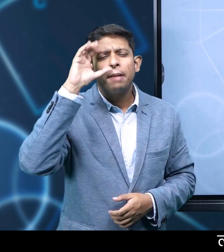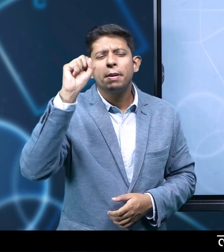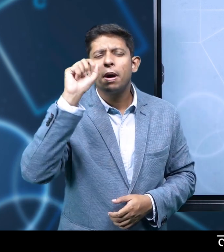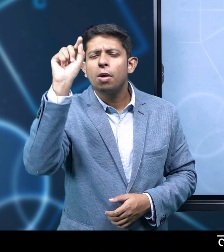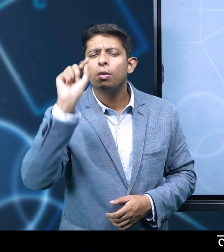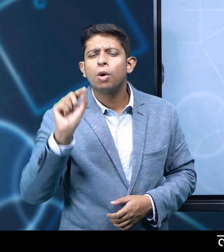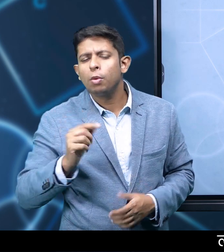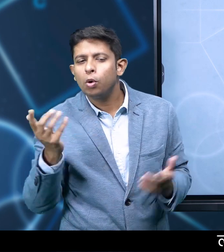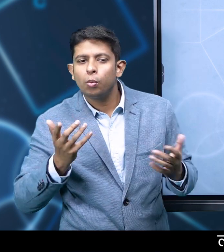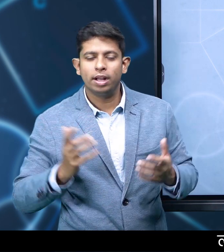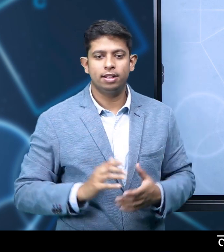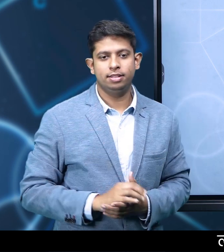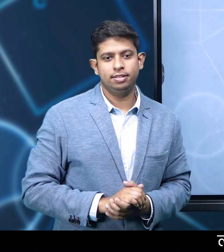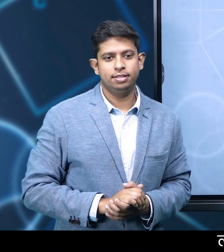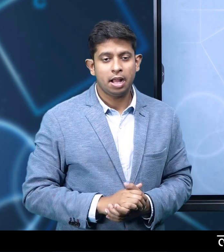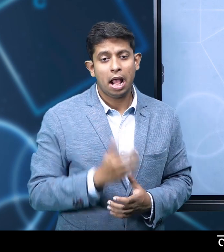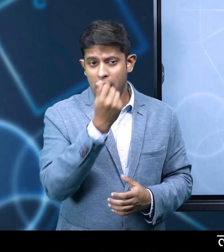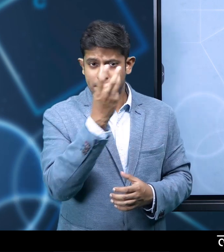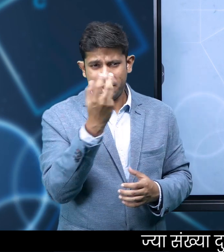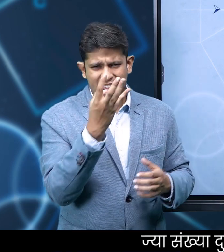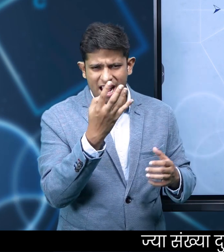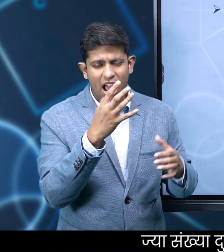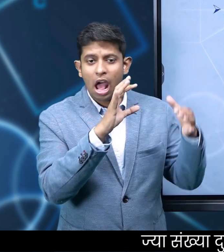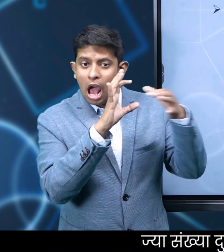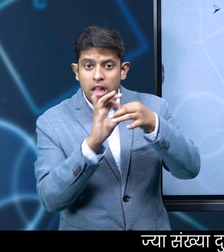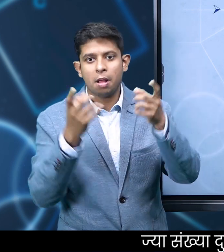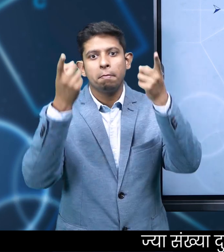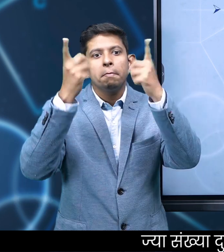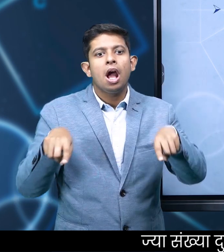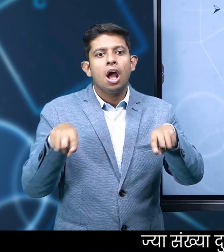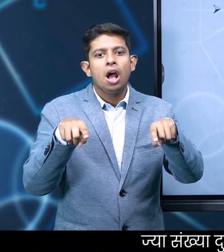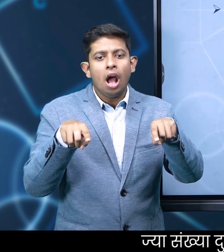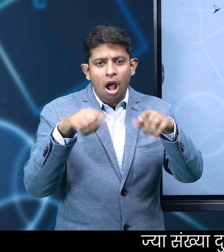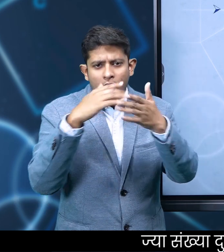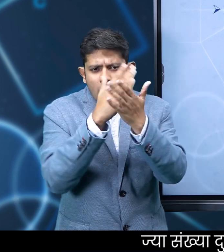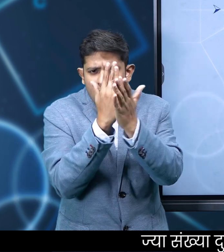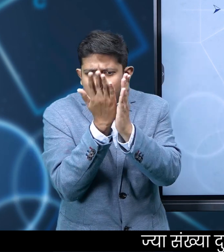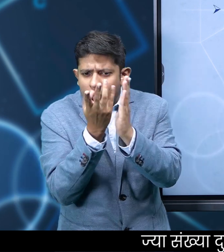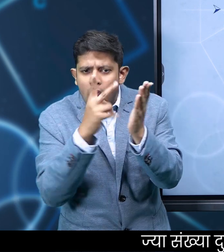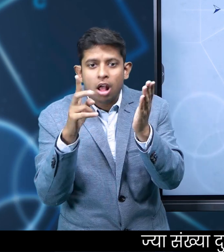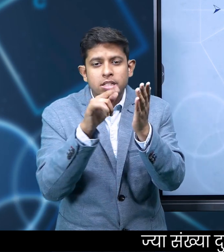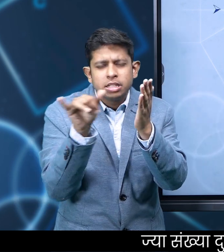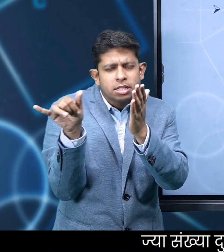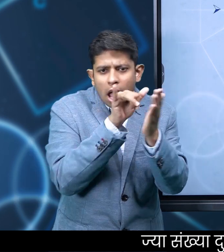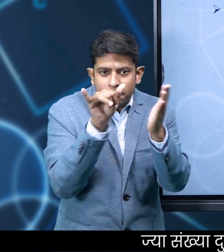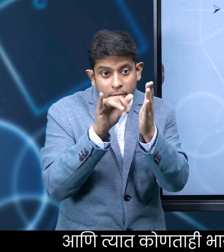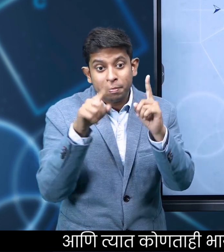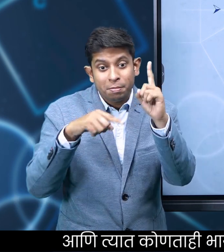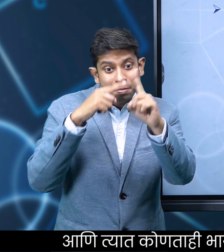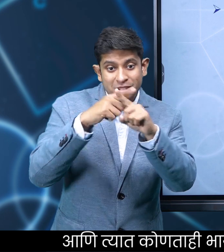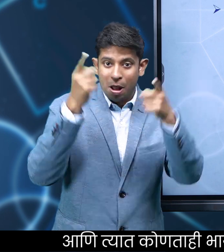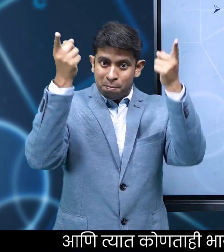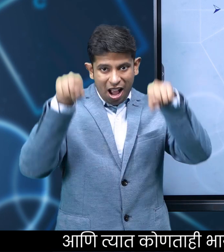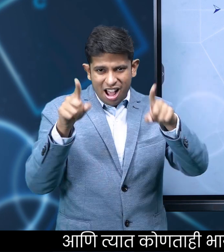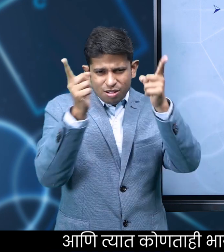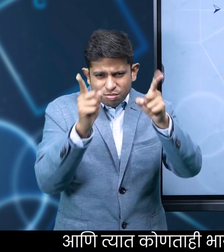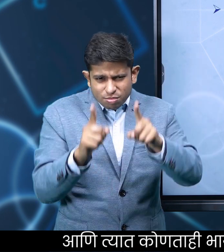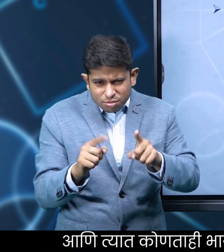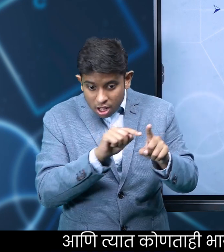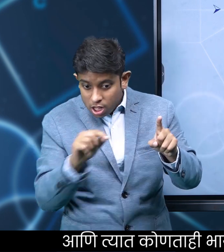लक्षात ठेवण्याजोगे मुद्दे: ज्या संख्या दुसऱ्या संख्येला अचूकपणे भागतात आणि त्यात कोणताही भाग शिल्लक